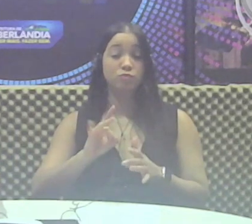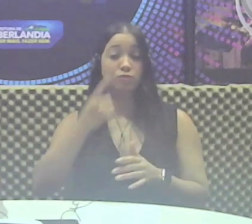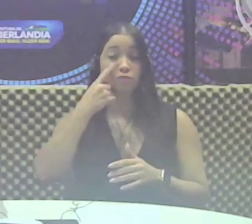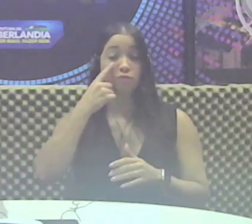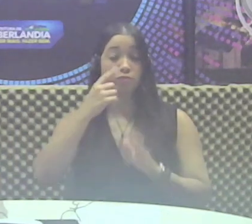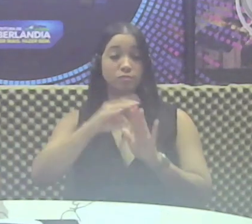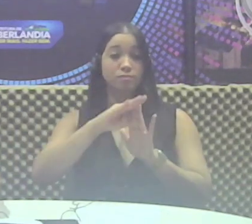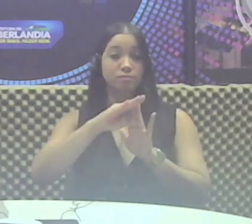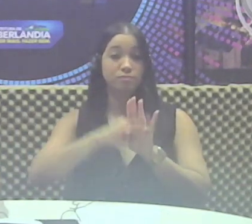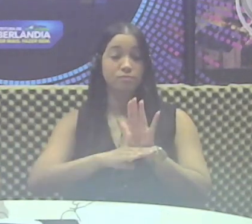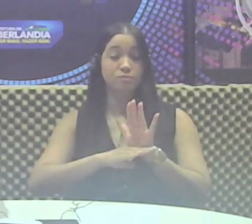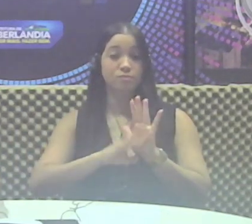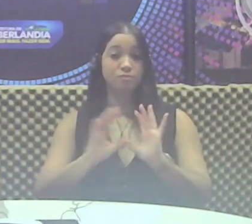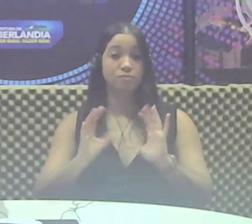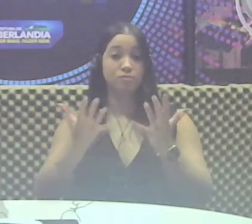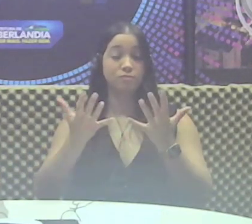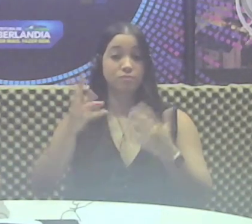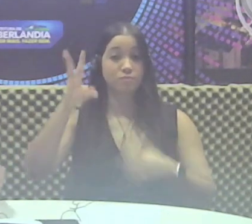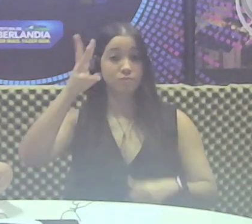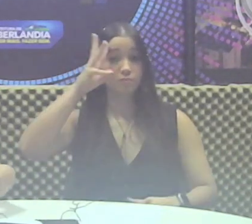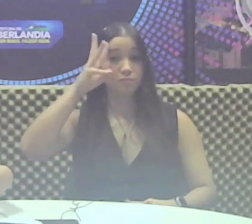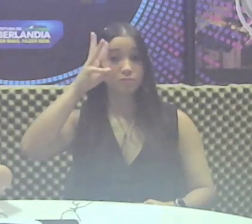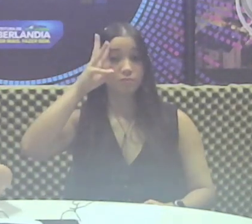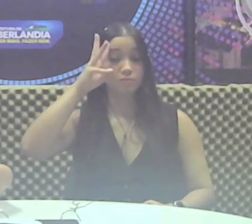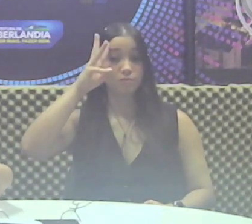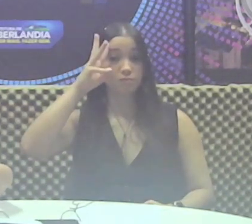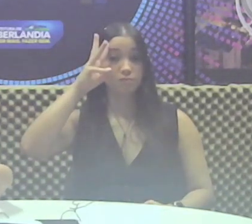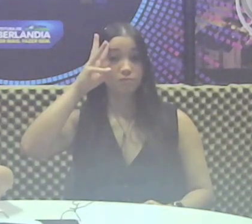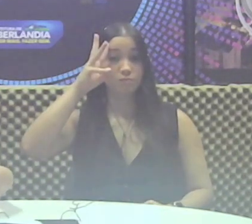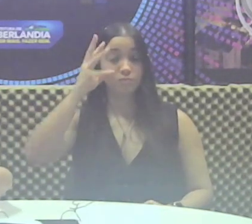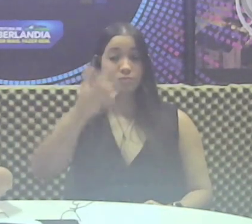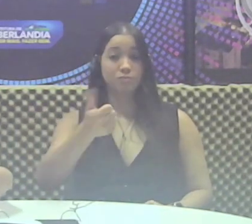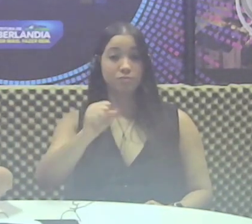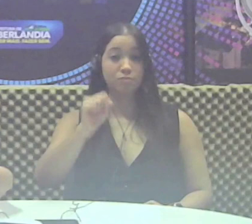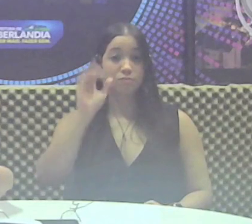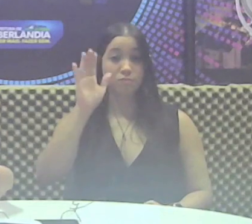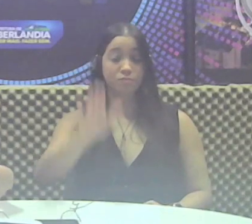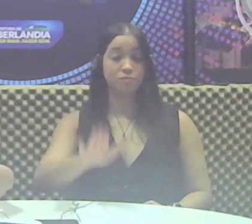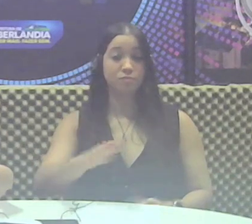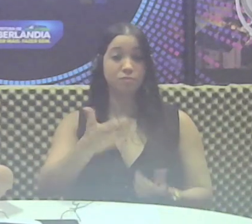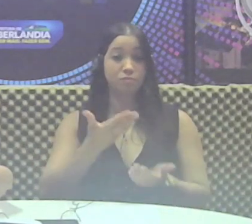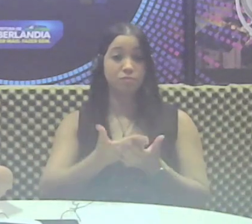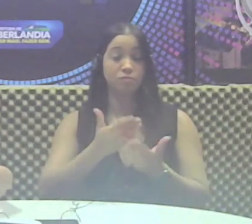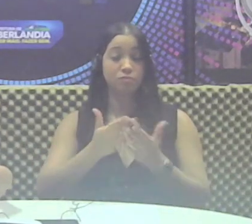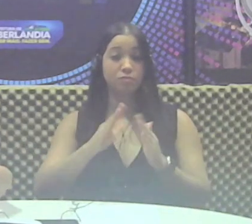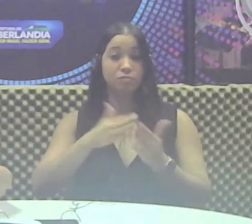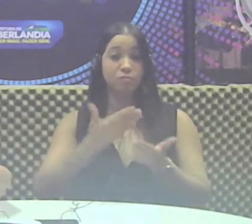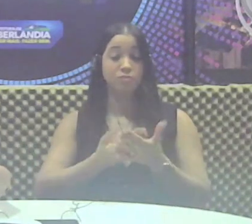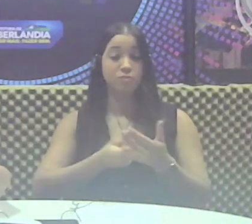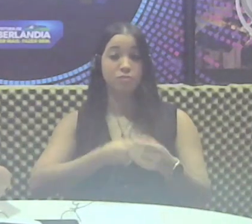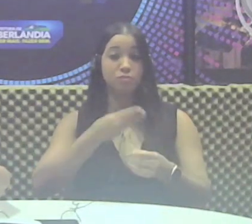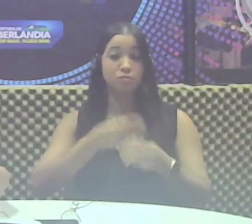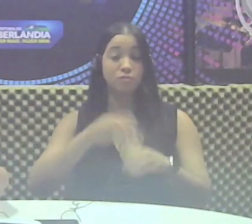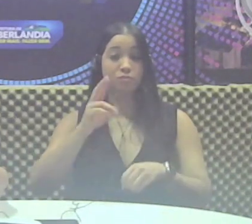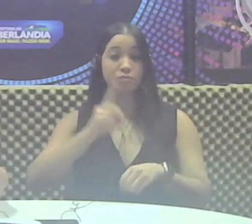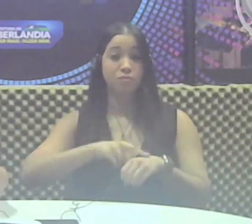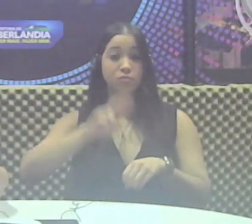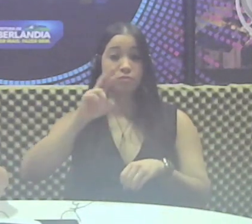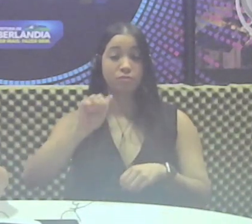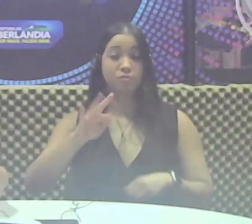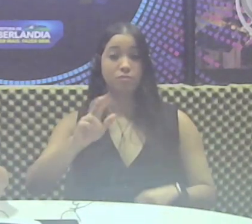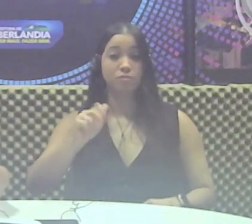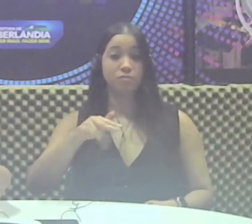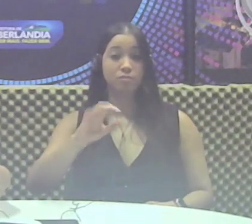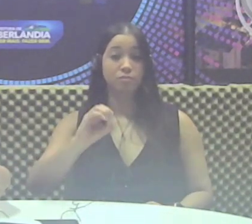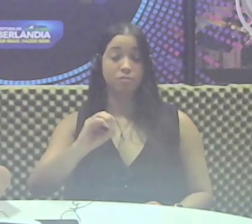Confira onde tem Agita Uberlândia nesta terça-feira. Às 6 da tarde, tem aula na Escola Municipal Dr. Afrânio de